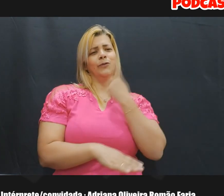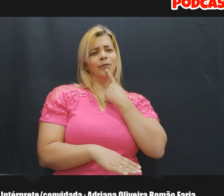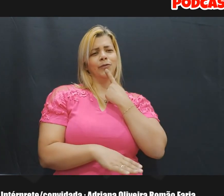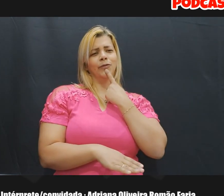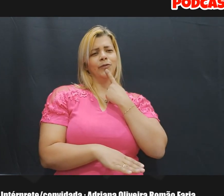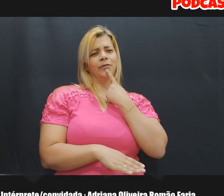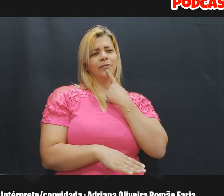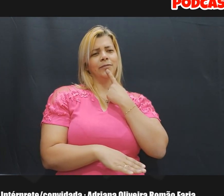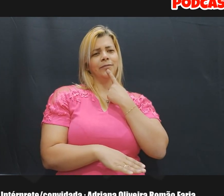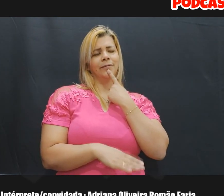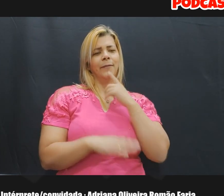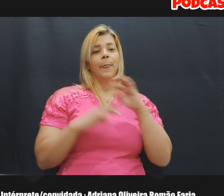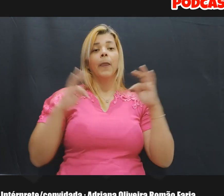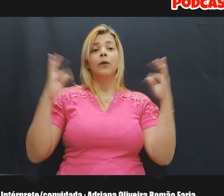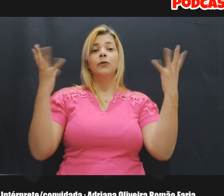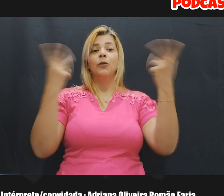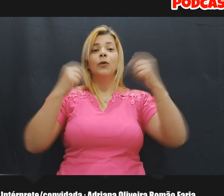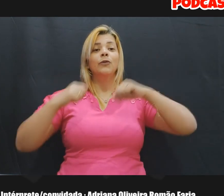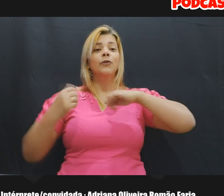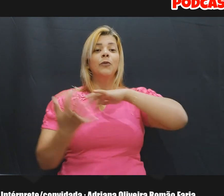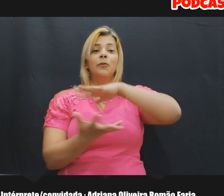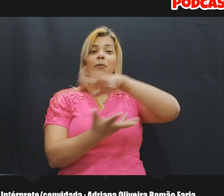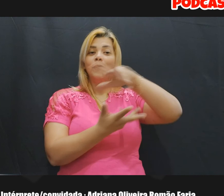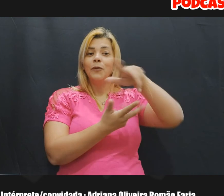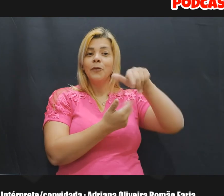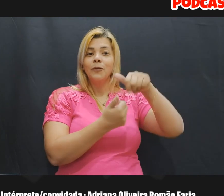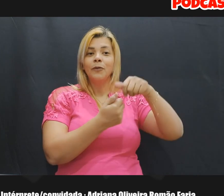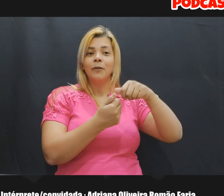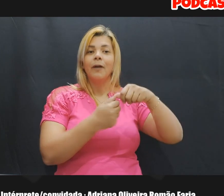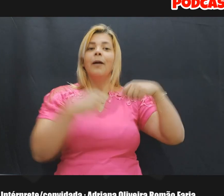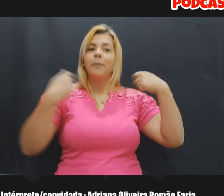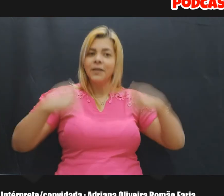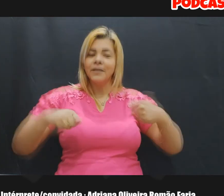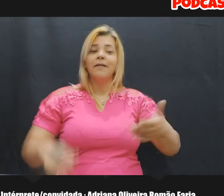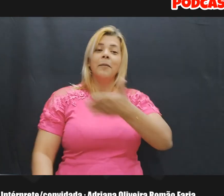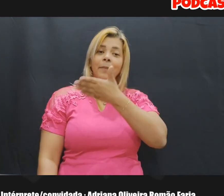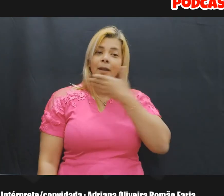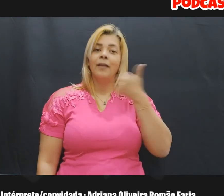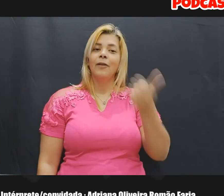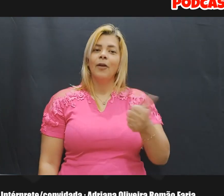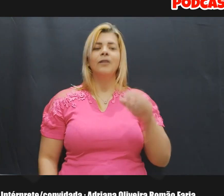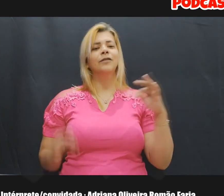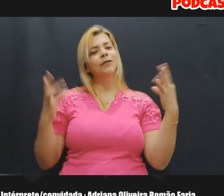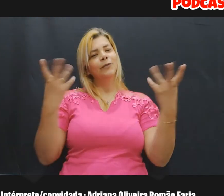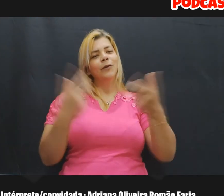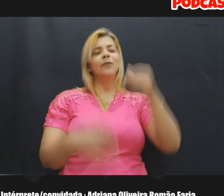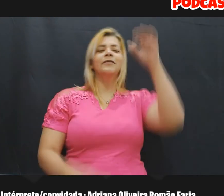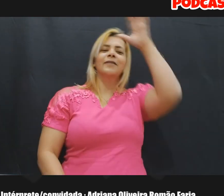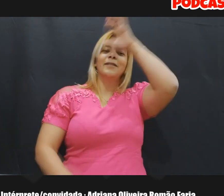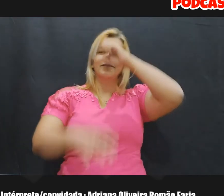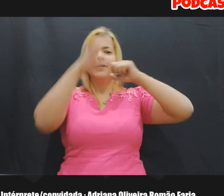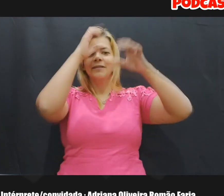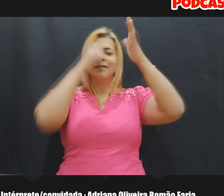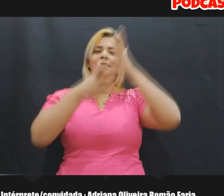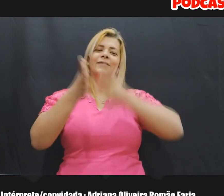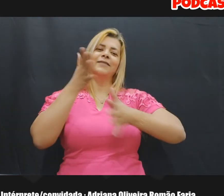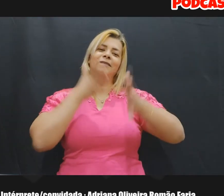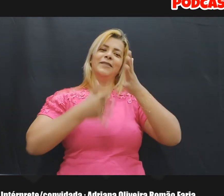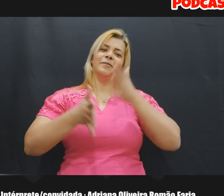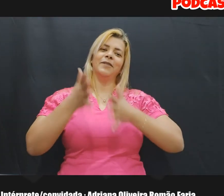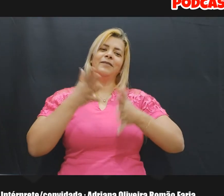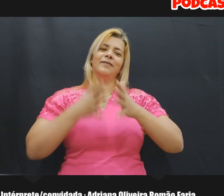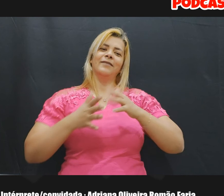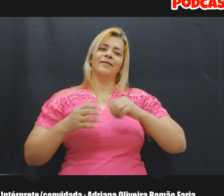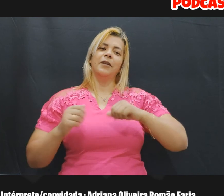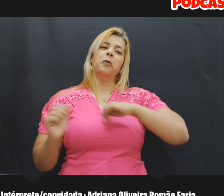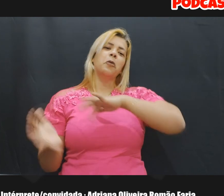Acho que o mundo seria melhor para nós se todos aprendessem Libras. Fosse um